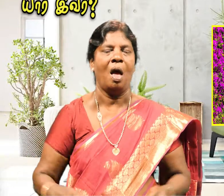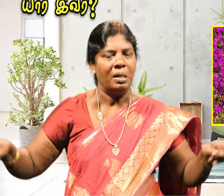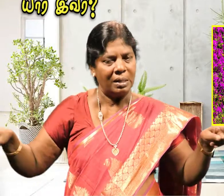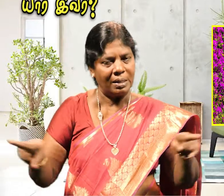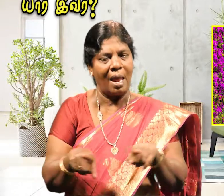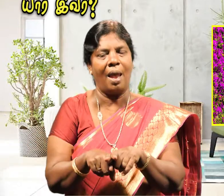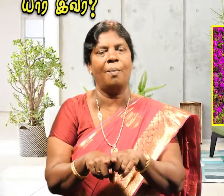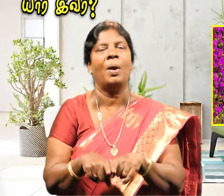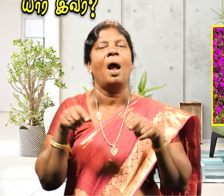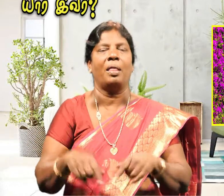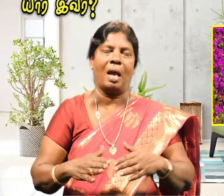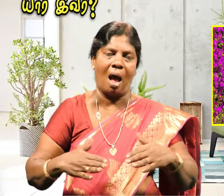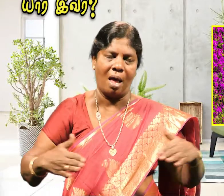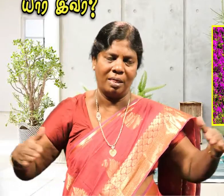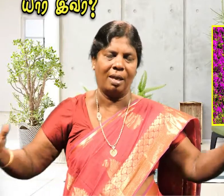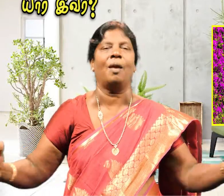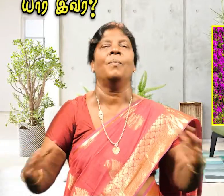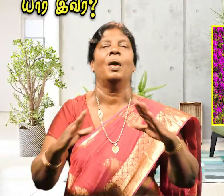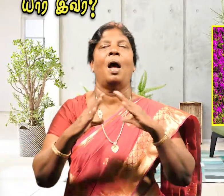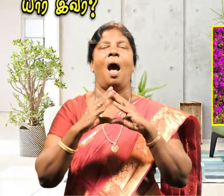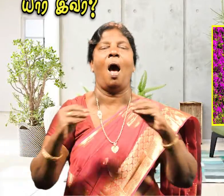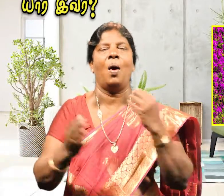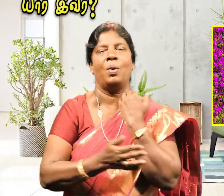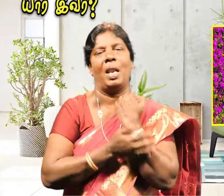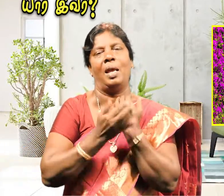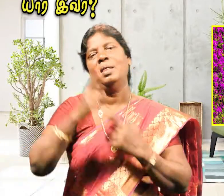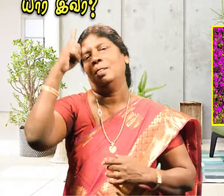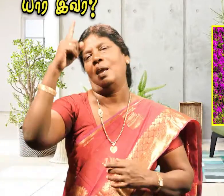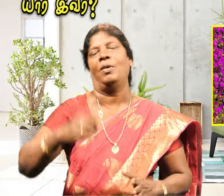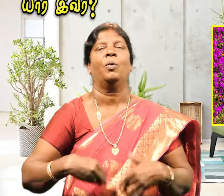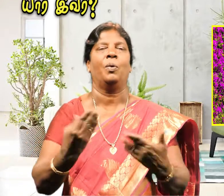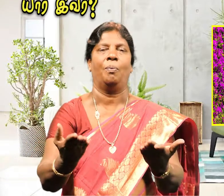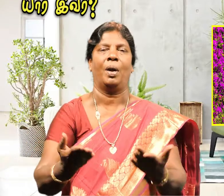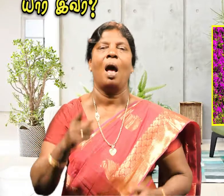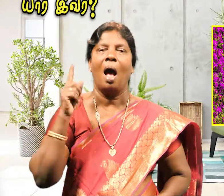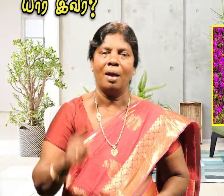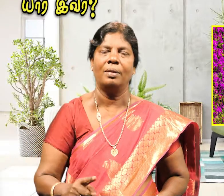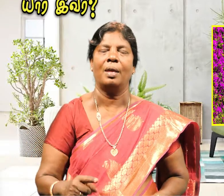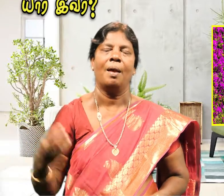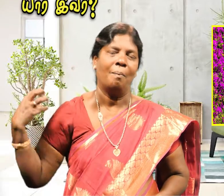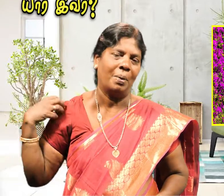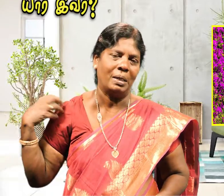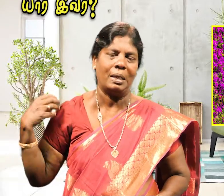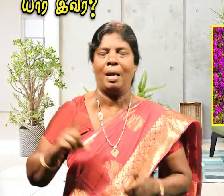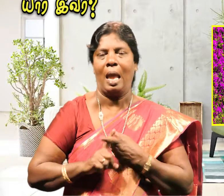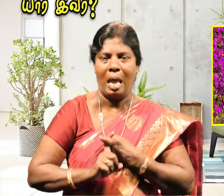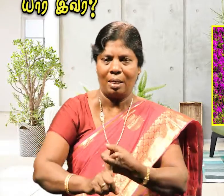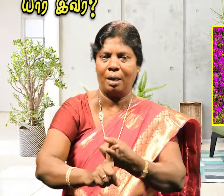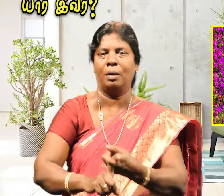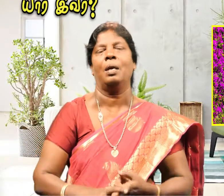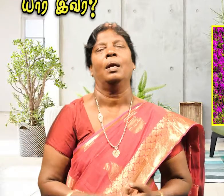பெருகுகிறதோ அவ்வளவு அதிகமாய் அந்த ஆறுதலும் பெருகும். அப்படியானால் அந்த பிரச்சனையை